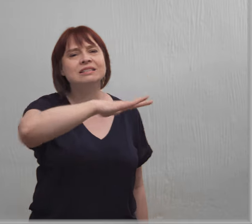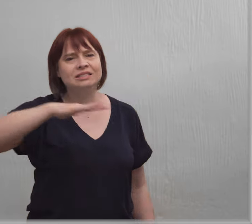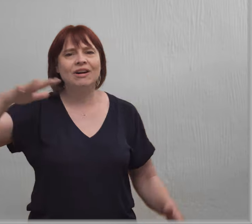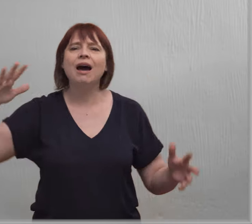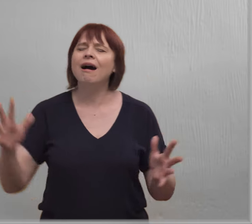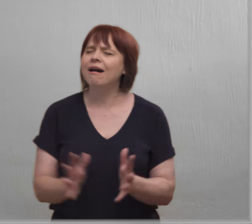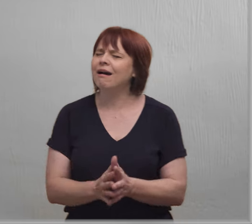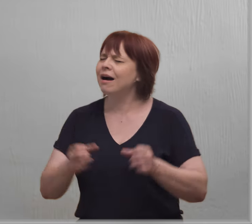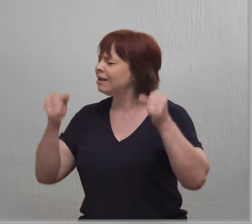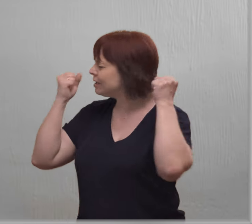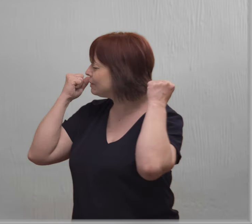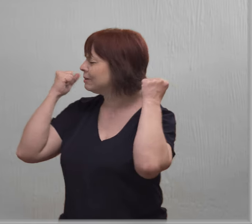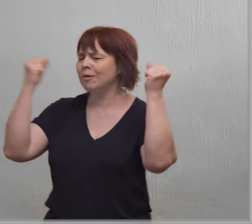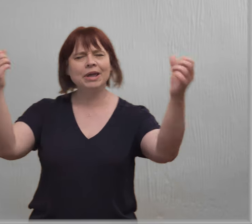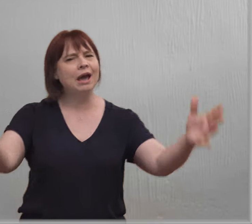Аллилуйя.